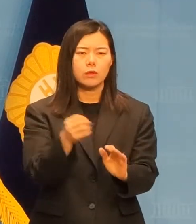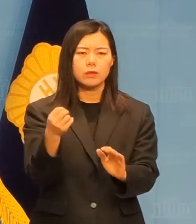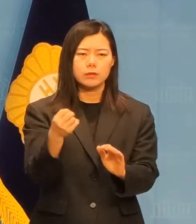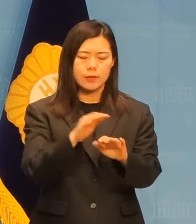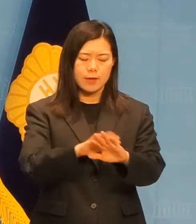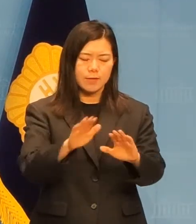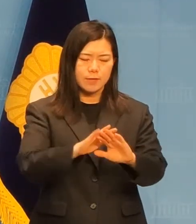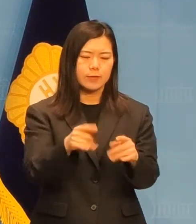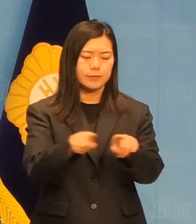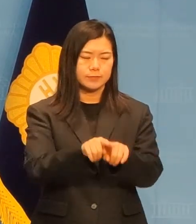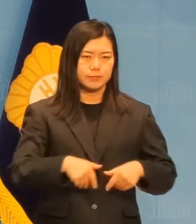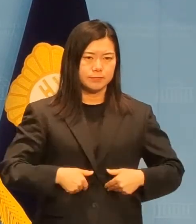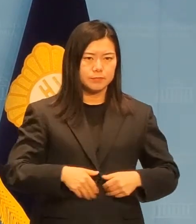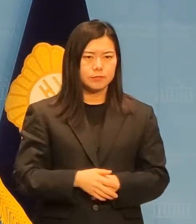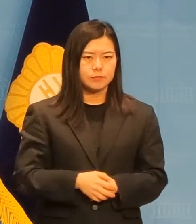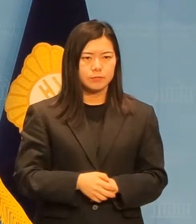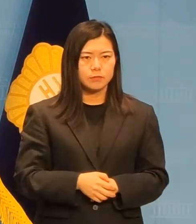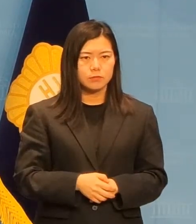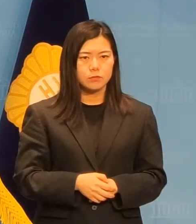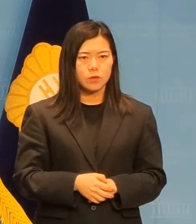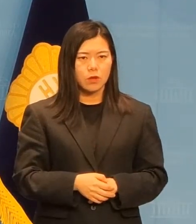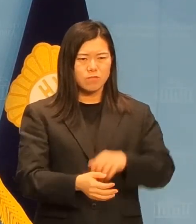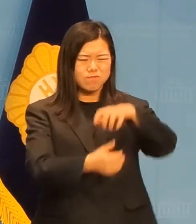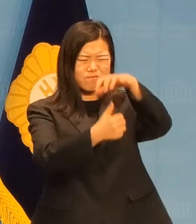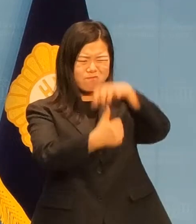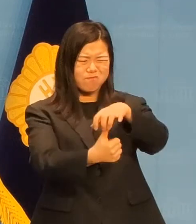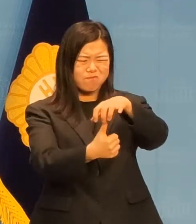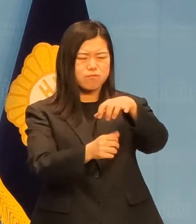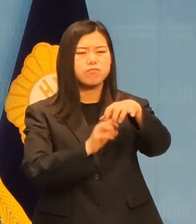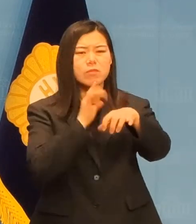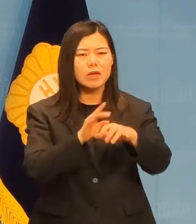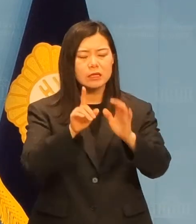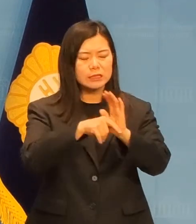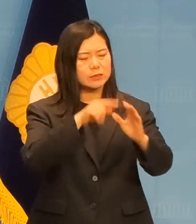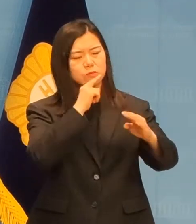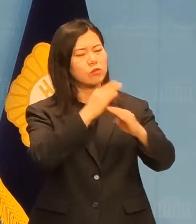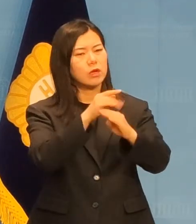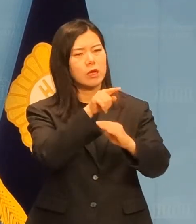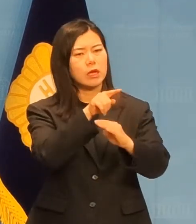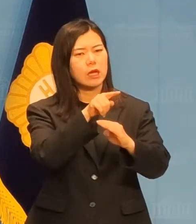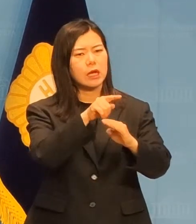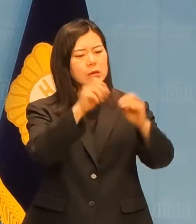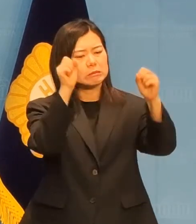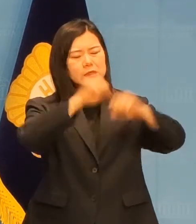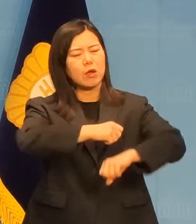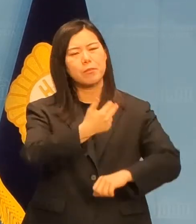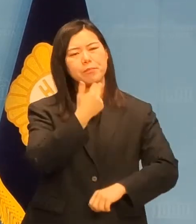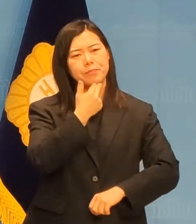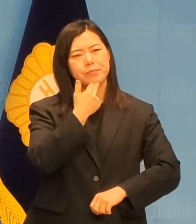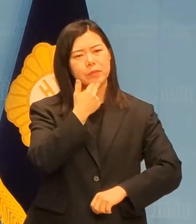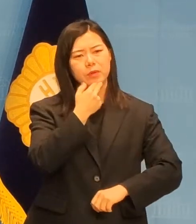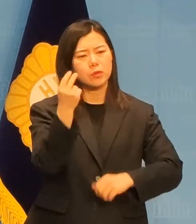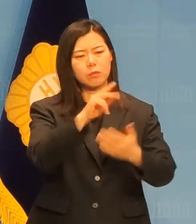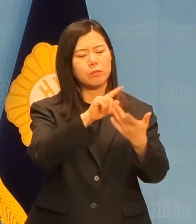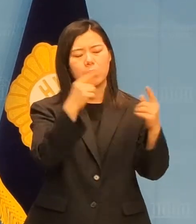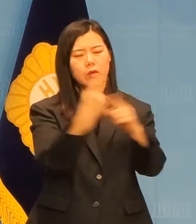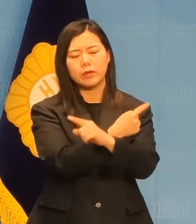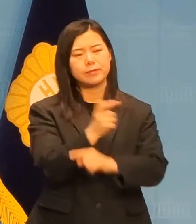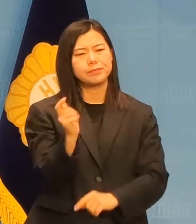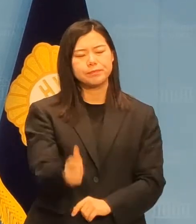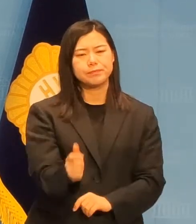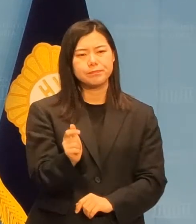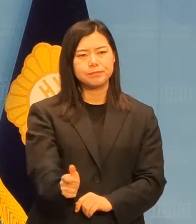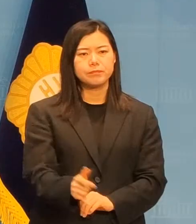합니다. 압박과 고립 정책만으로 북한은 붕괴하지도 변화하지도